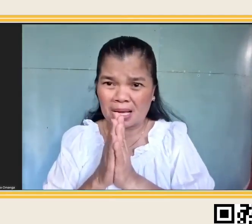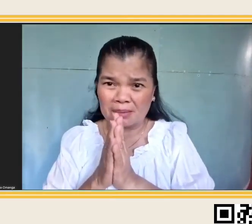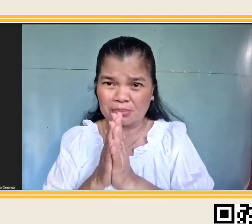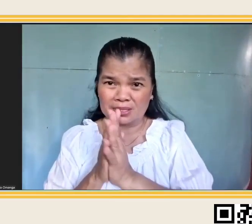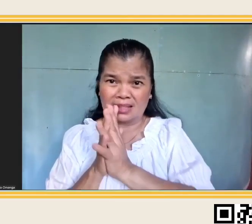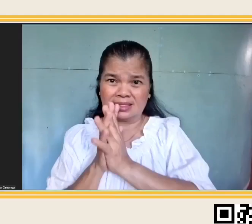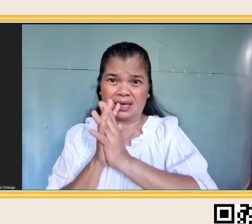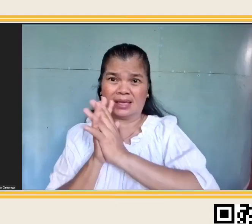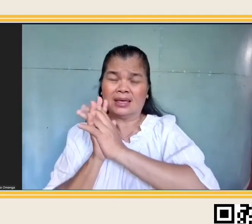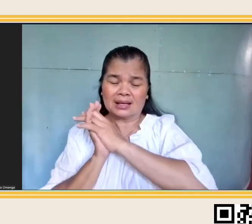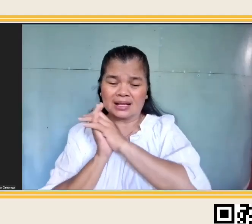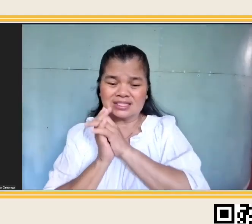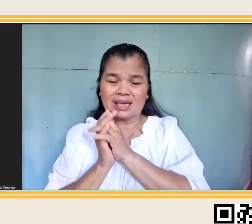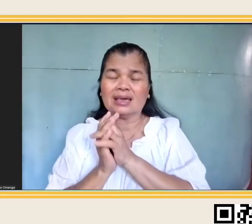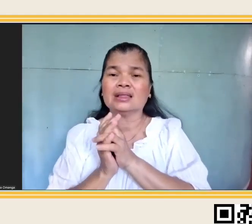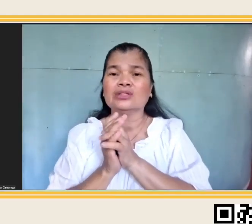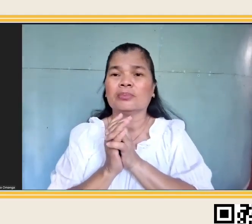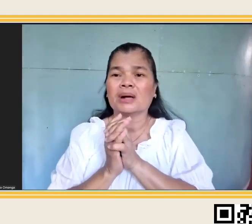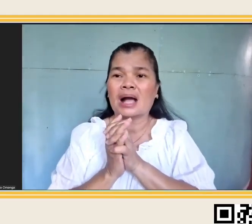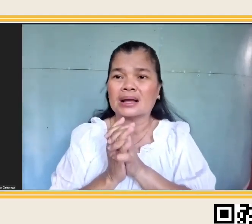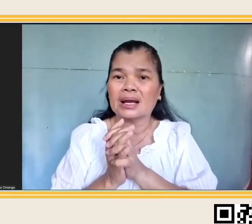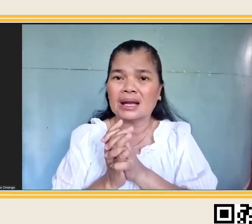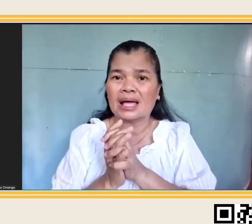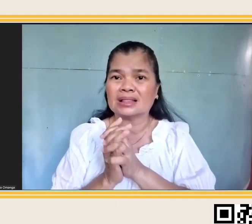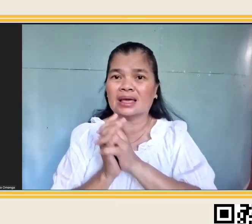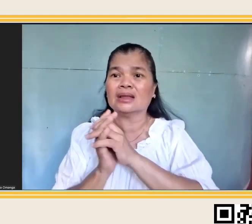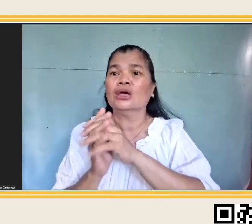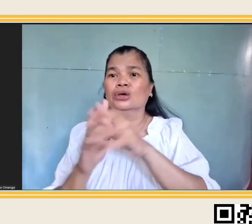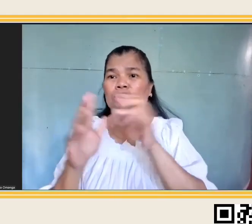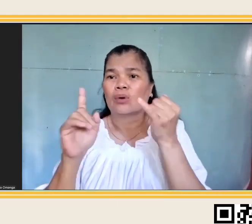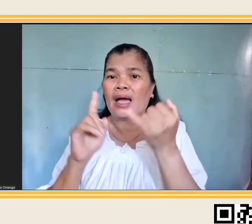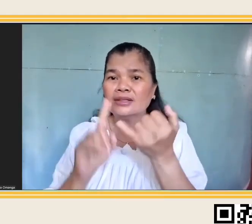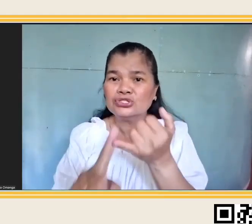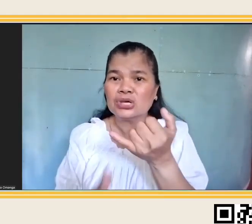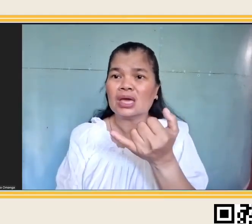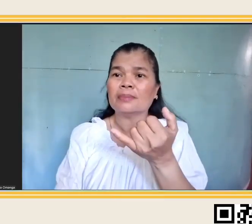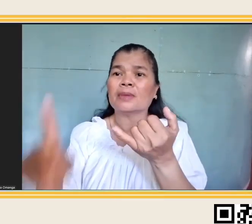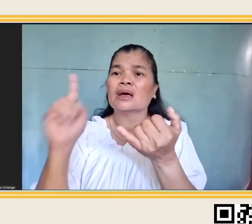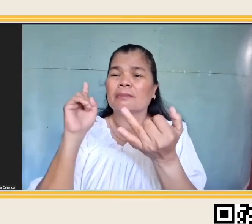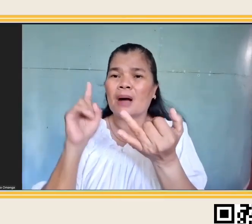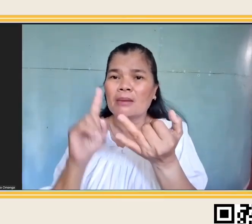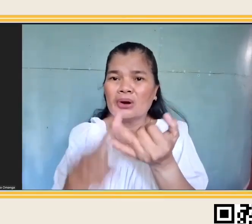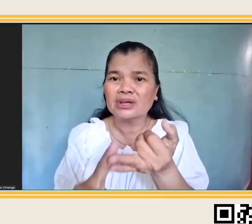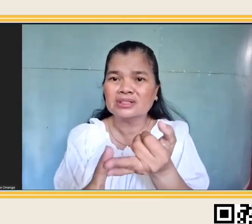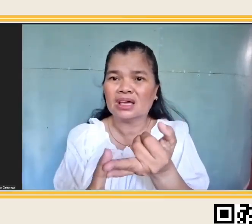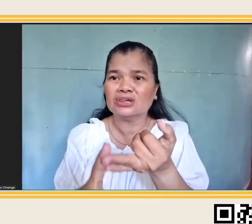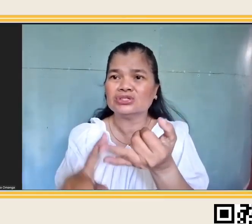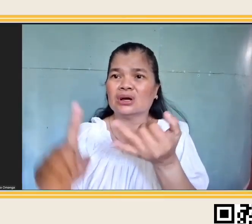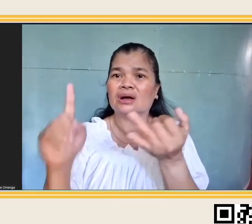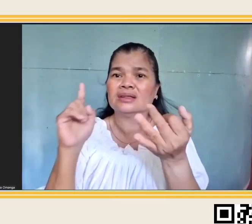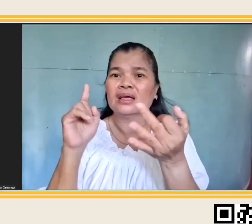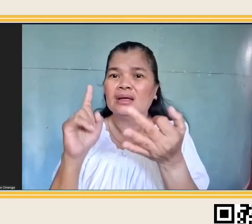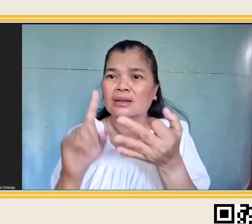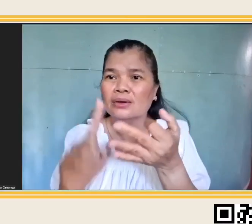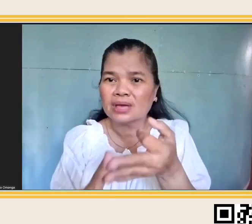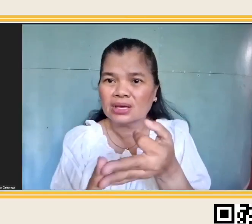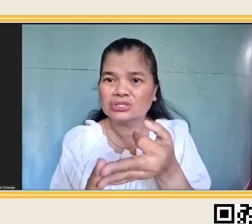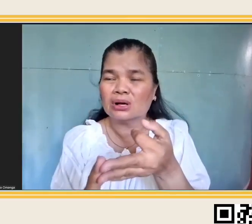inyo, napaka-importante. Kasi dito pag-aaralan natin yung hand shape, palm